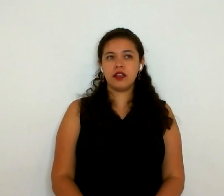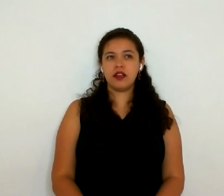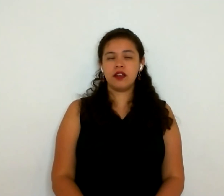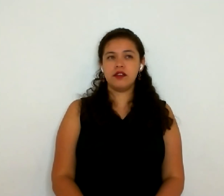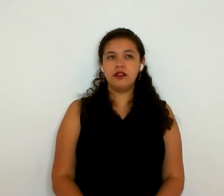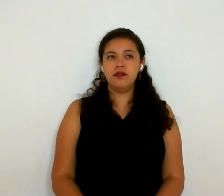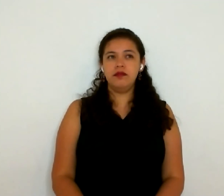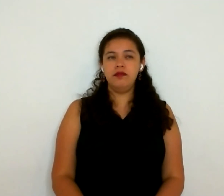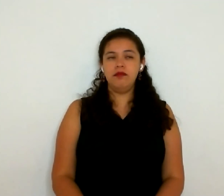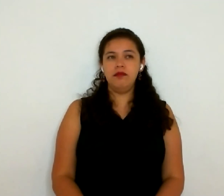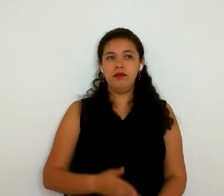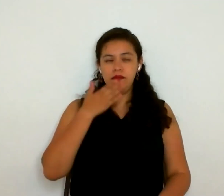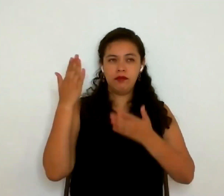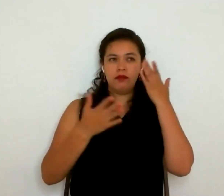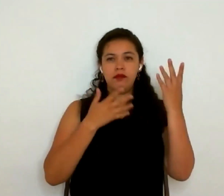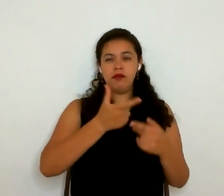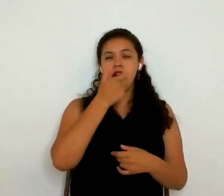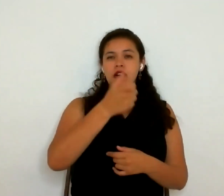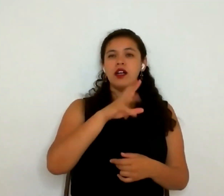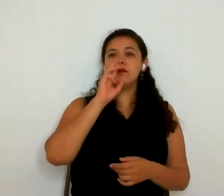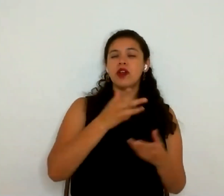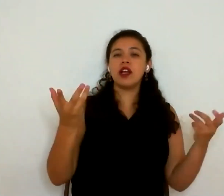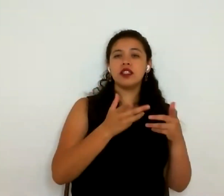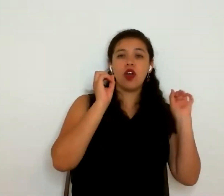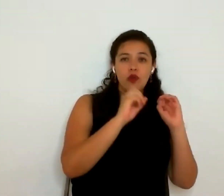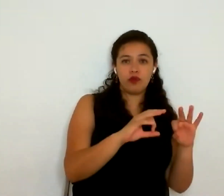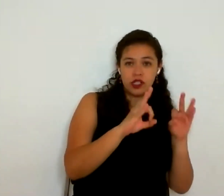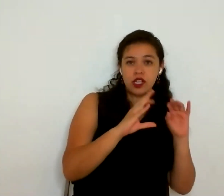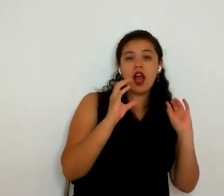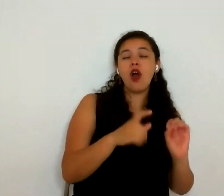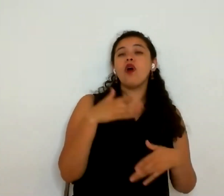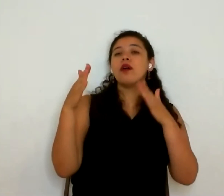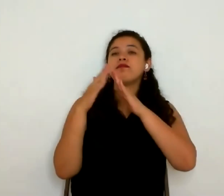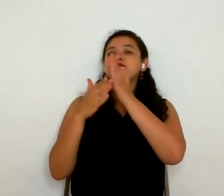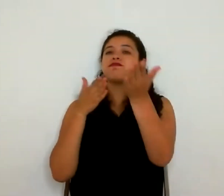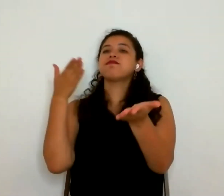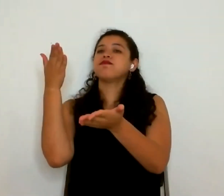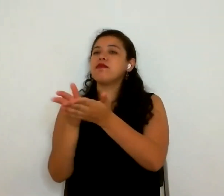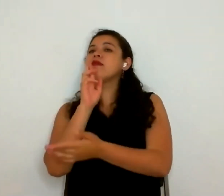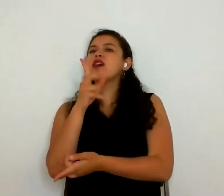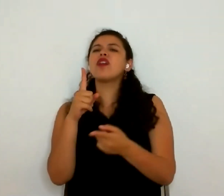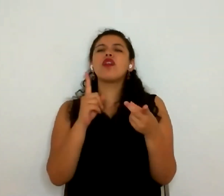bueno que el estudio socioeconómico es mejor realizarlo en la oficina o en visita domiciliaria